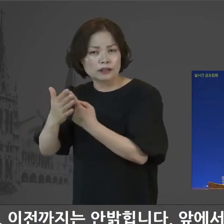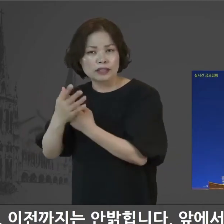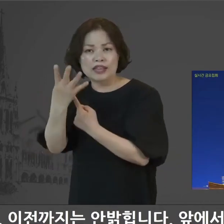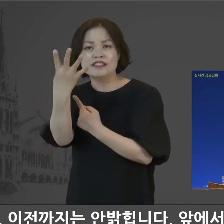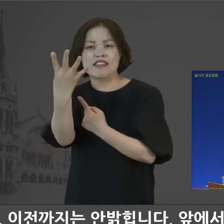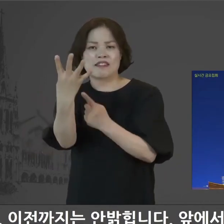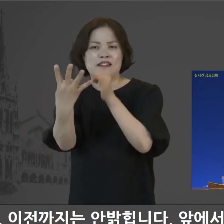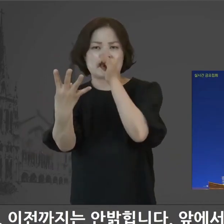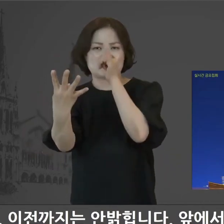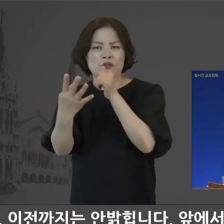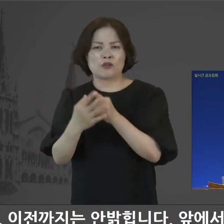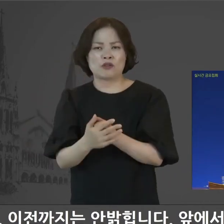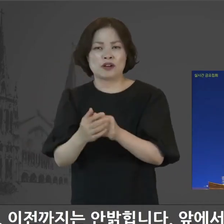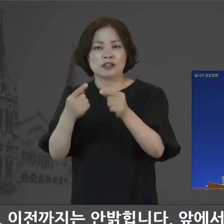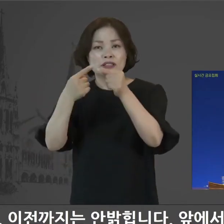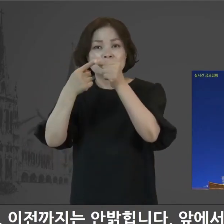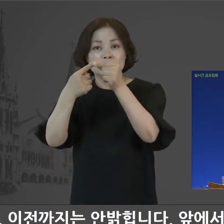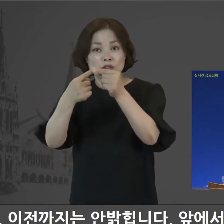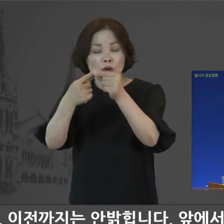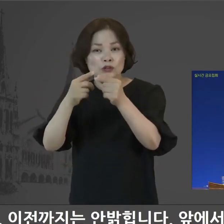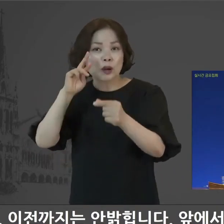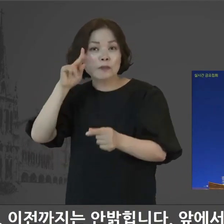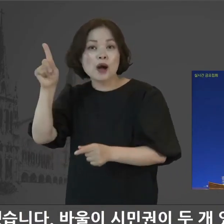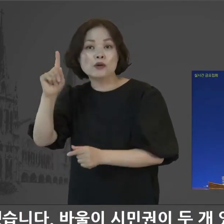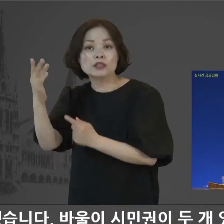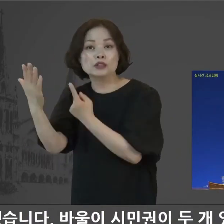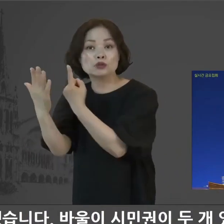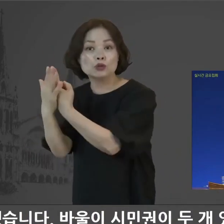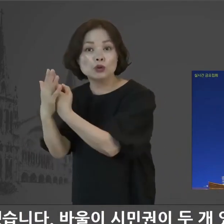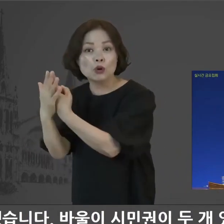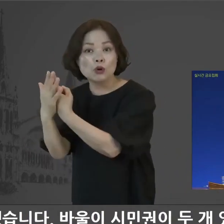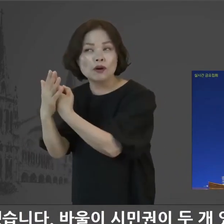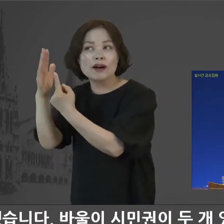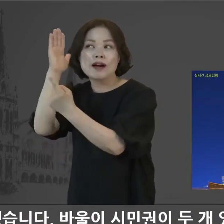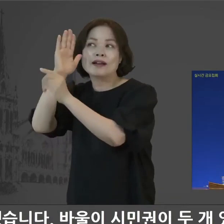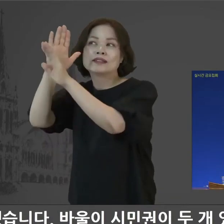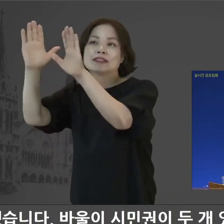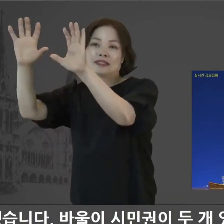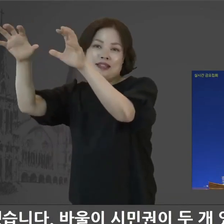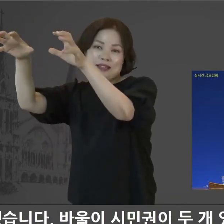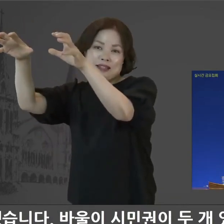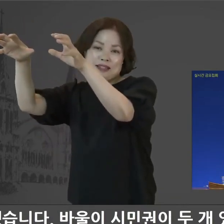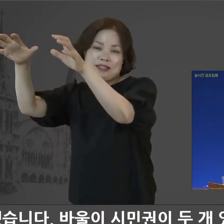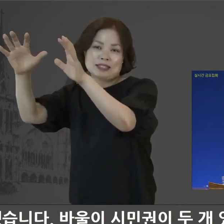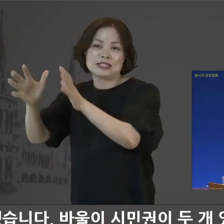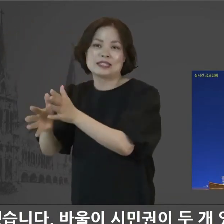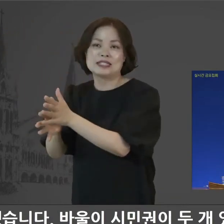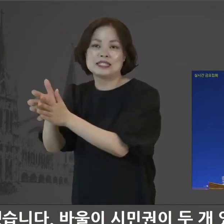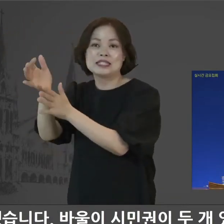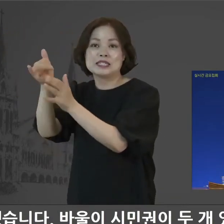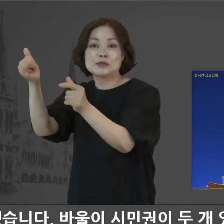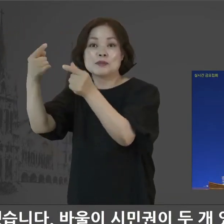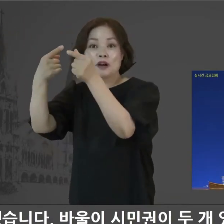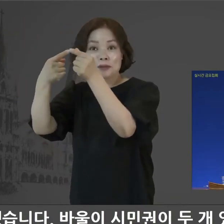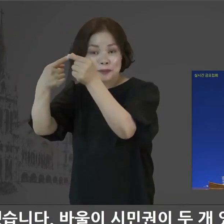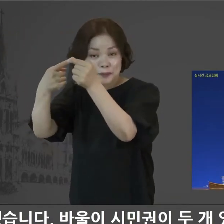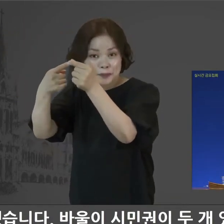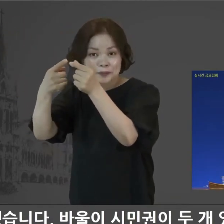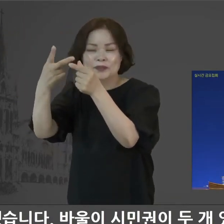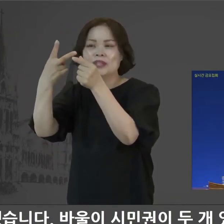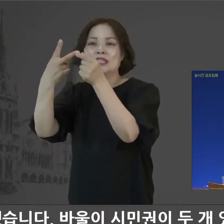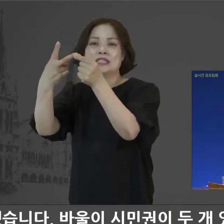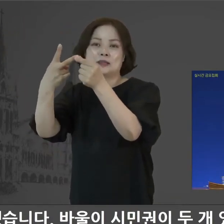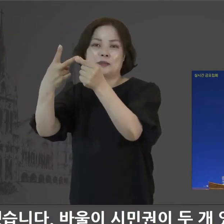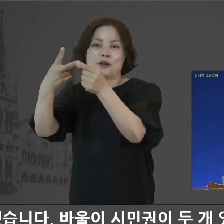갖고 있었다고 봅니다. 첫 번째, 바울은 어디 소속이겠습니까? 하늘나라 시민이죠. 그게 1번 정체성,